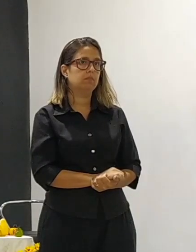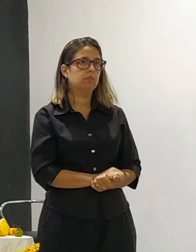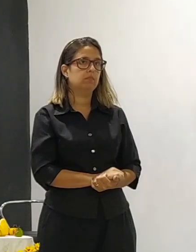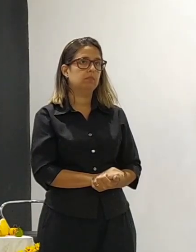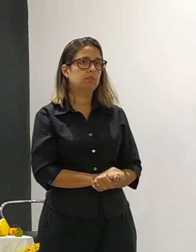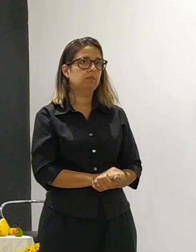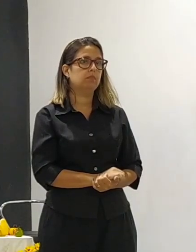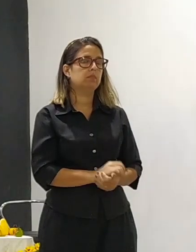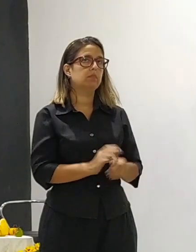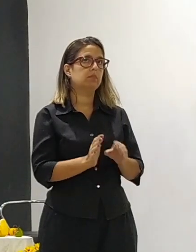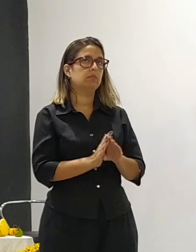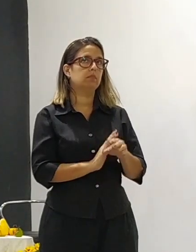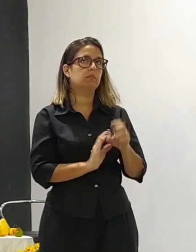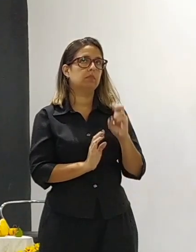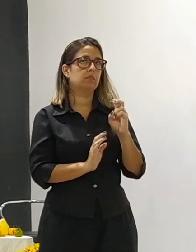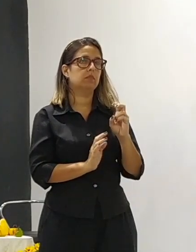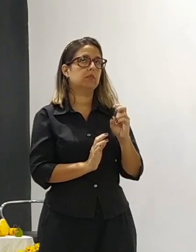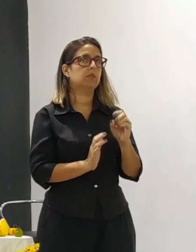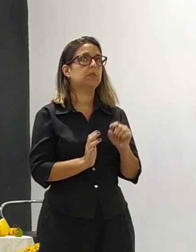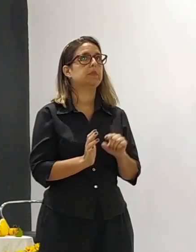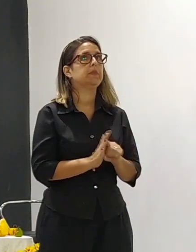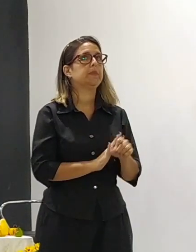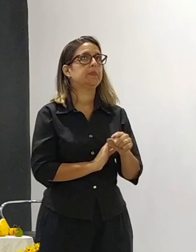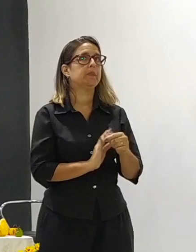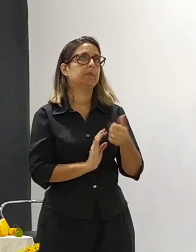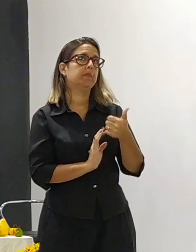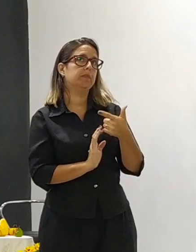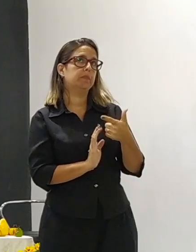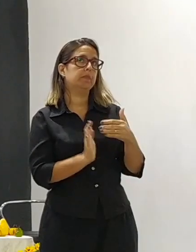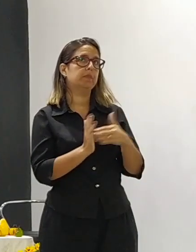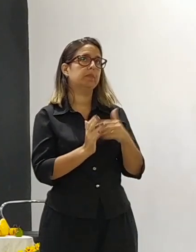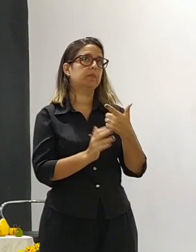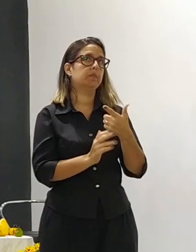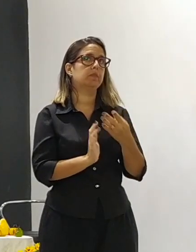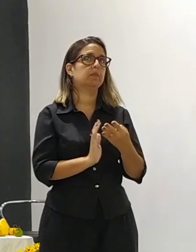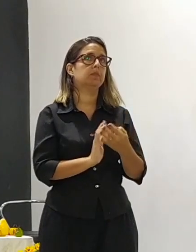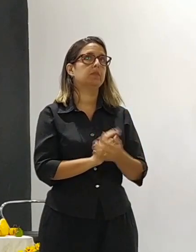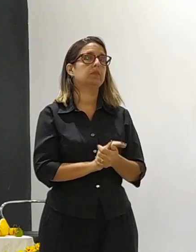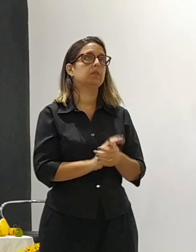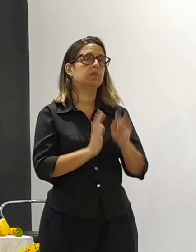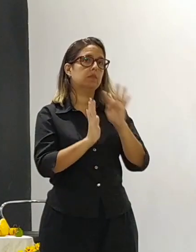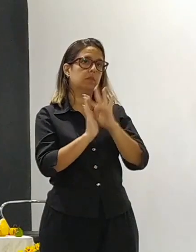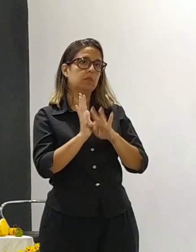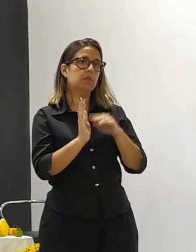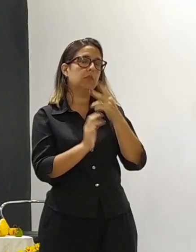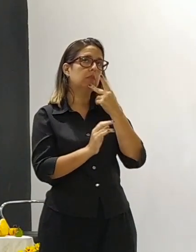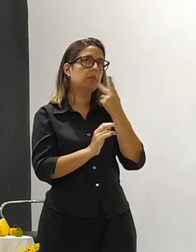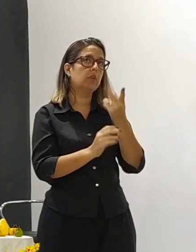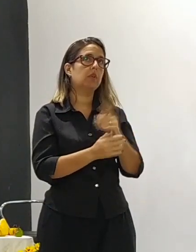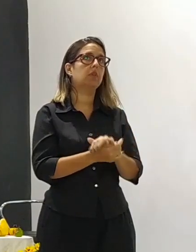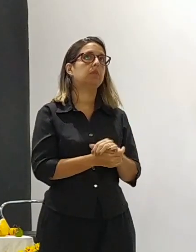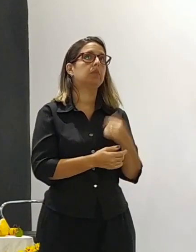Capítulo 5, versículo de 12 a 14. O texto vai dizer assim para nós.